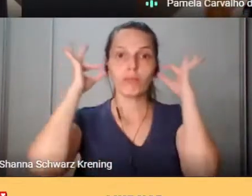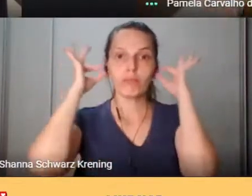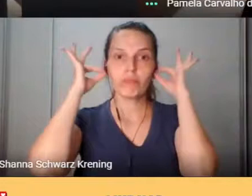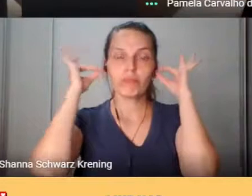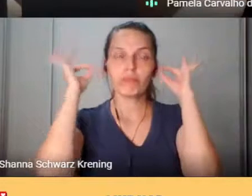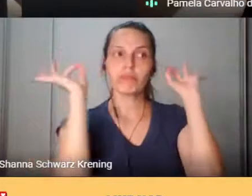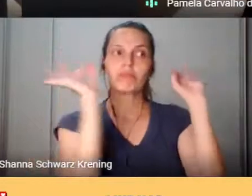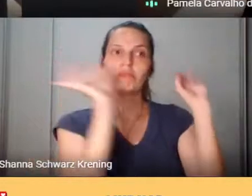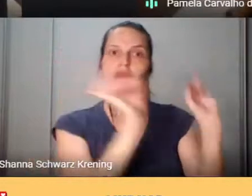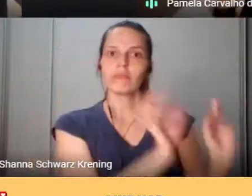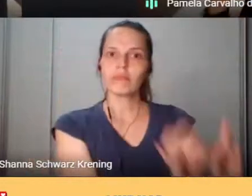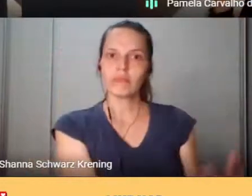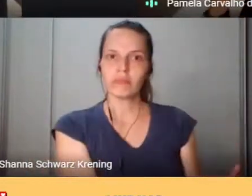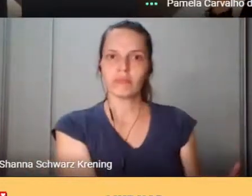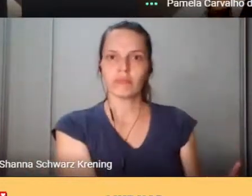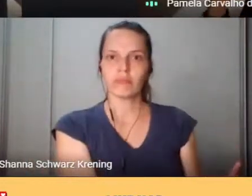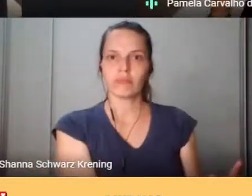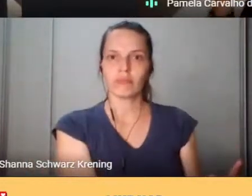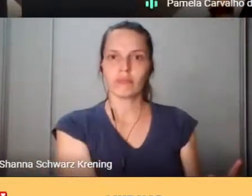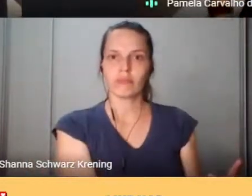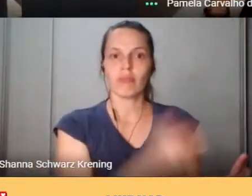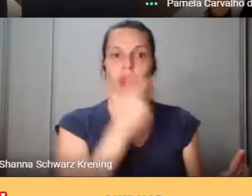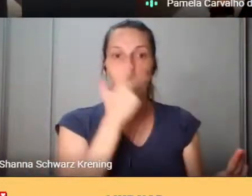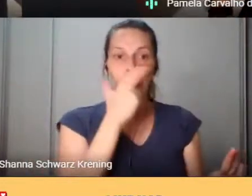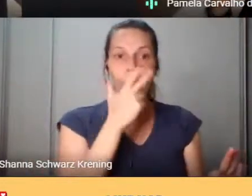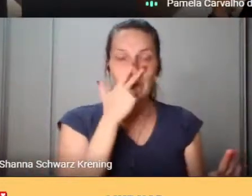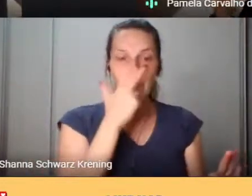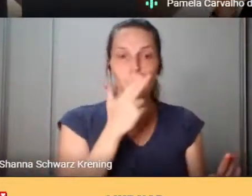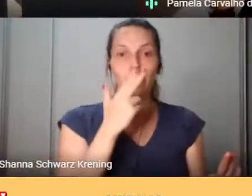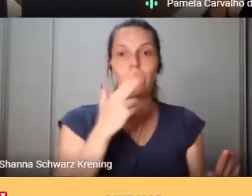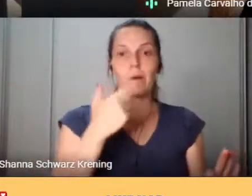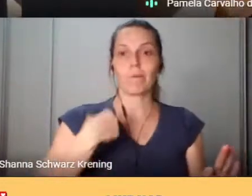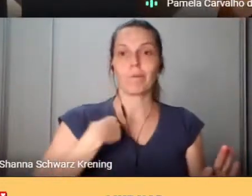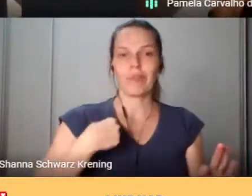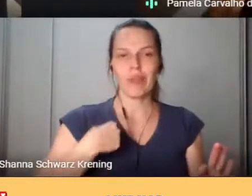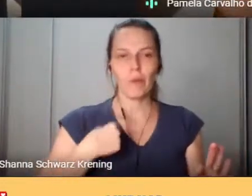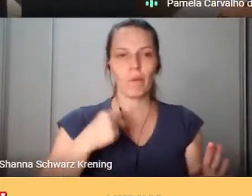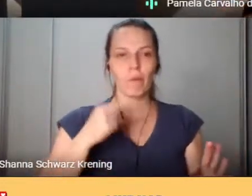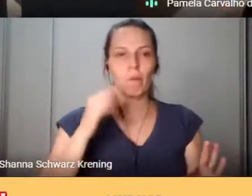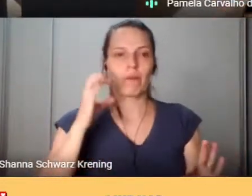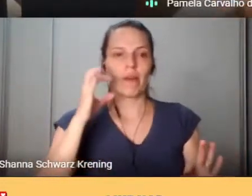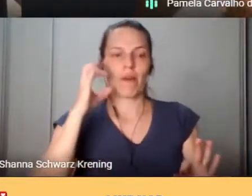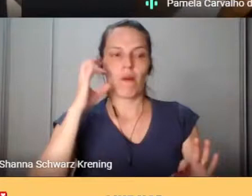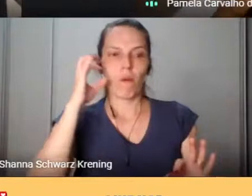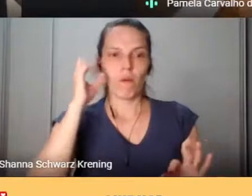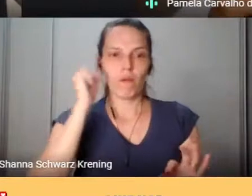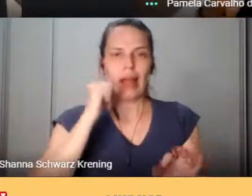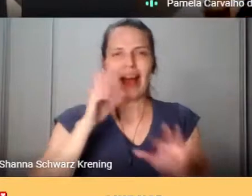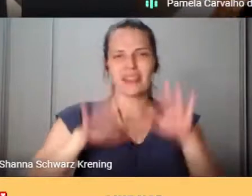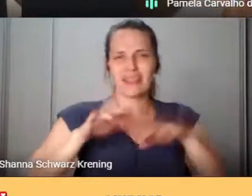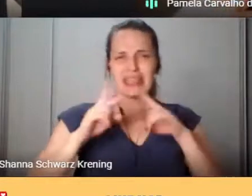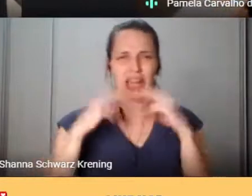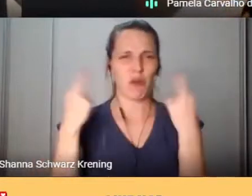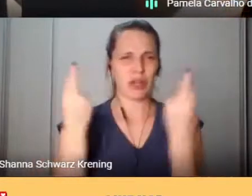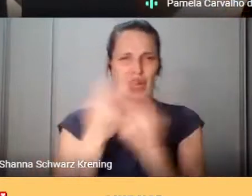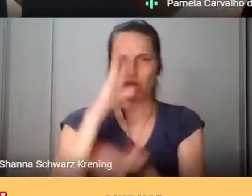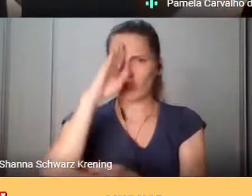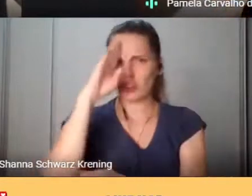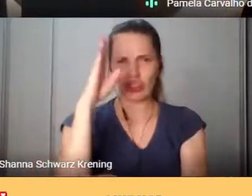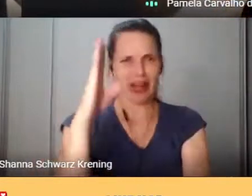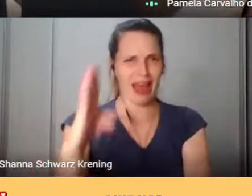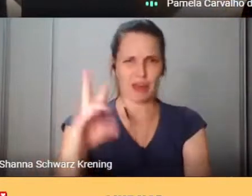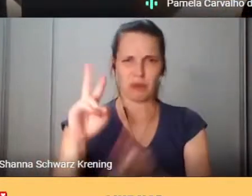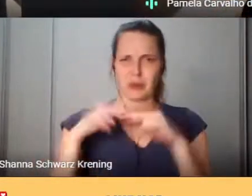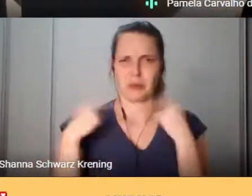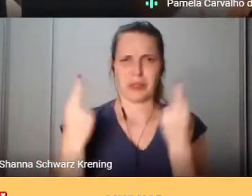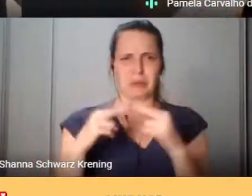escutasse aquele ruído que fica, né, quando a gente está muito tempo numa reunião atrás da outra, ou assistindo